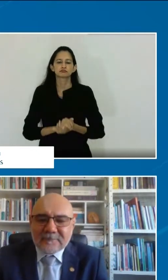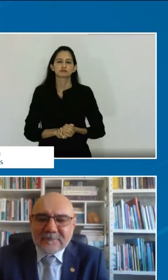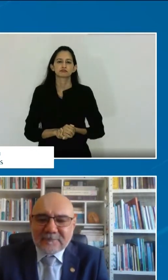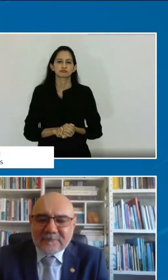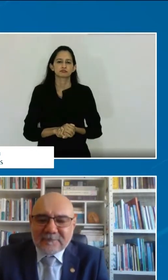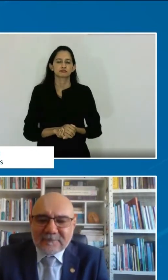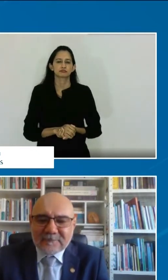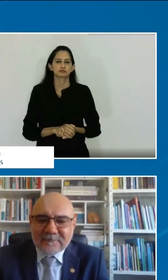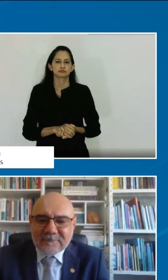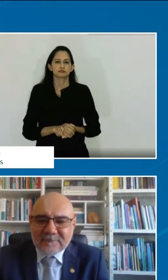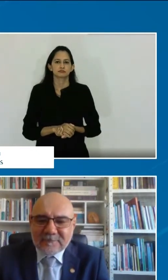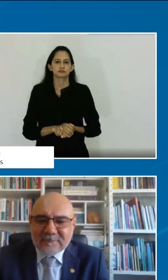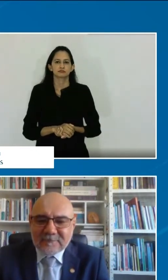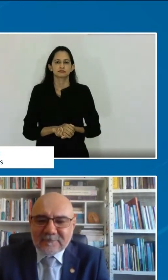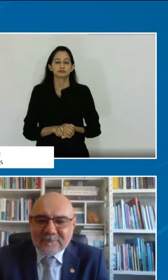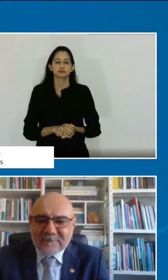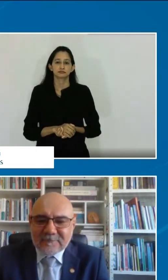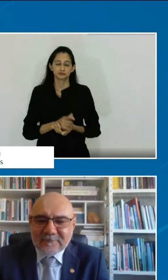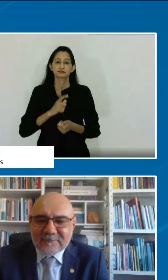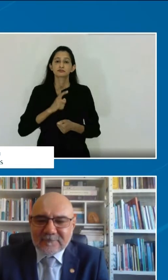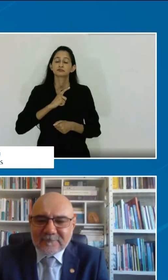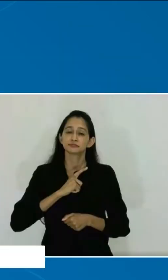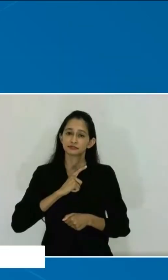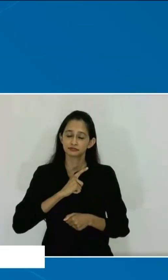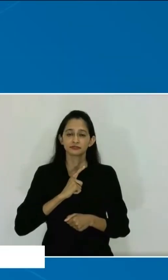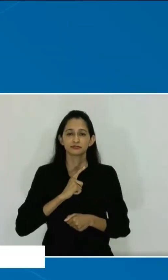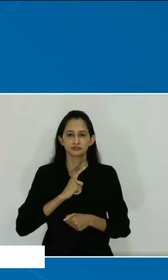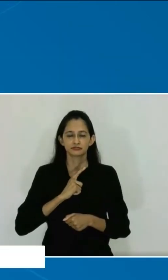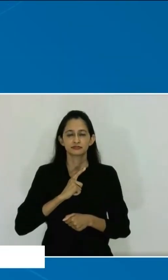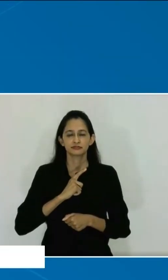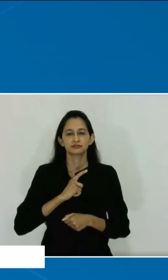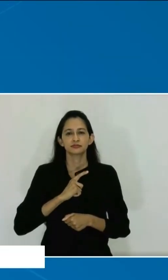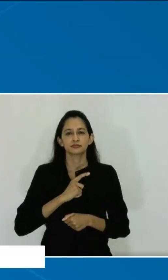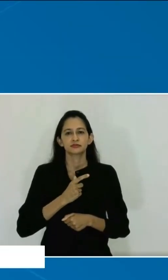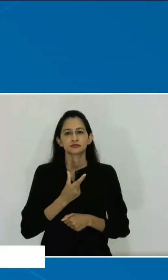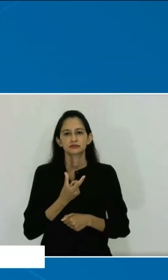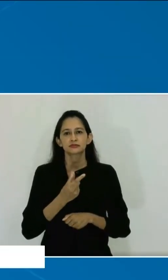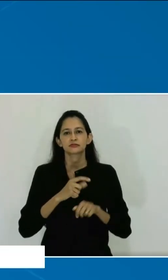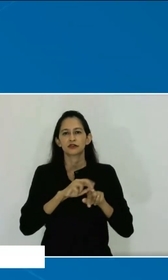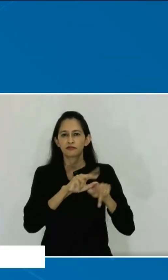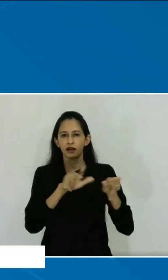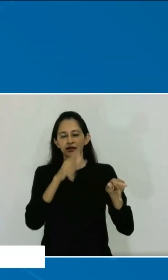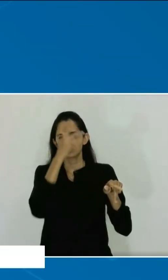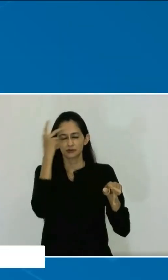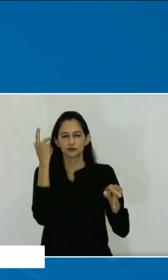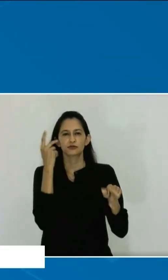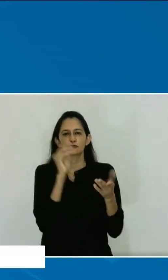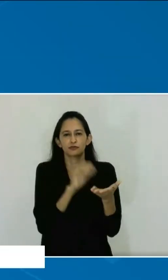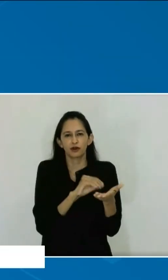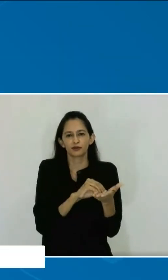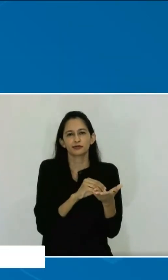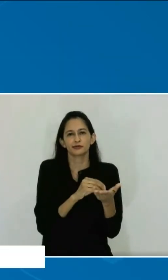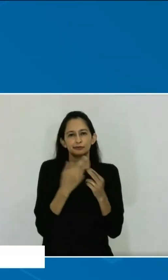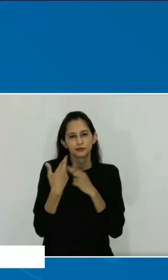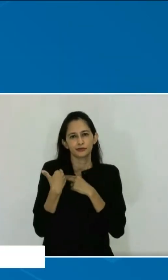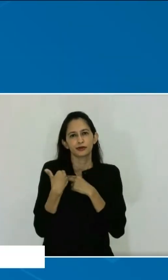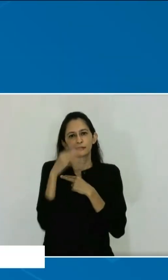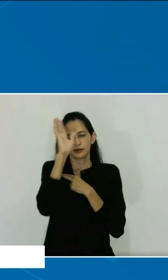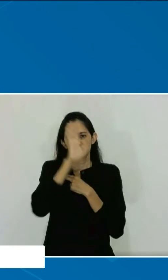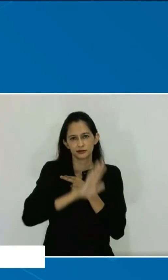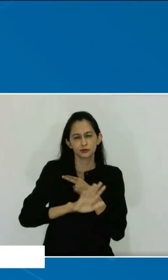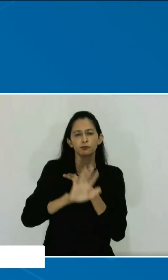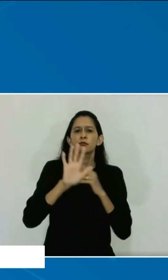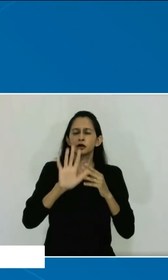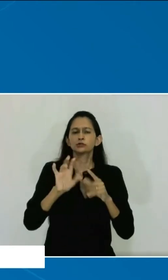Apesar dos maus exemplos que nós tivemos do comportamento de muitas autoridades no nosso país, a